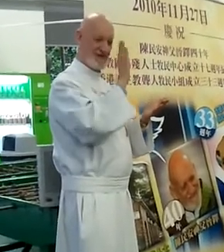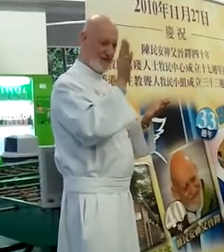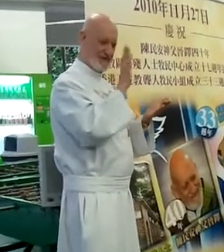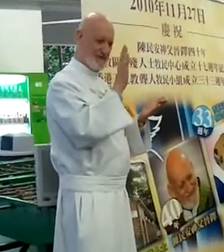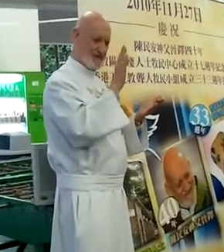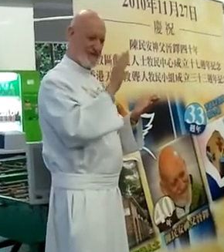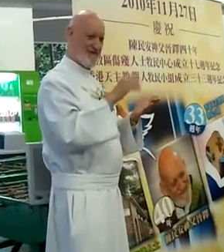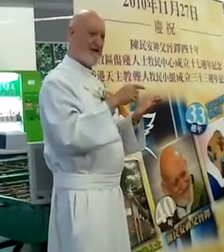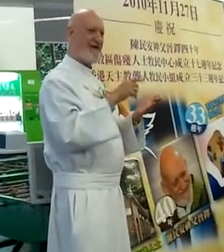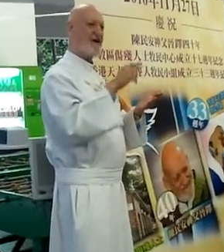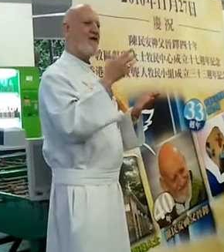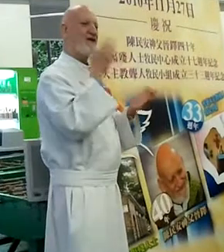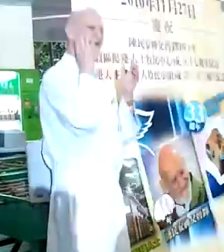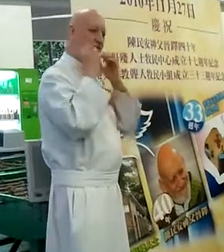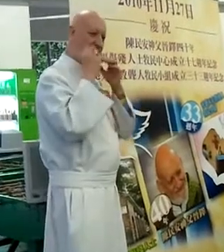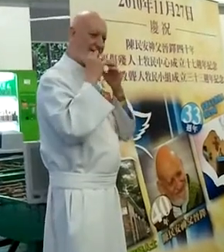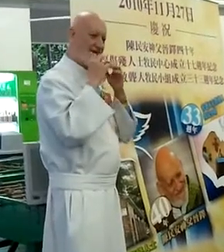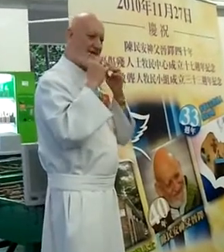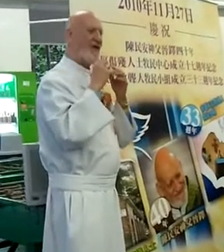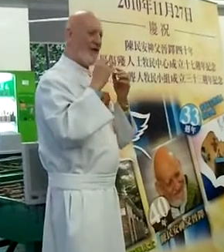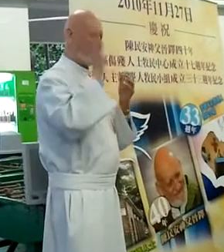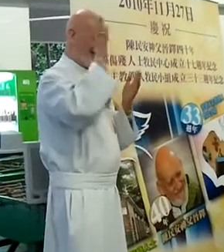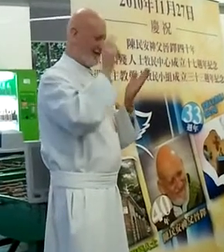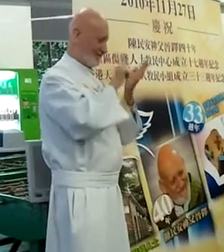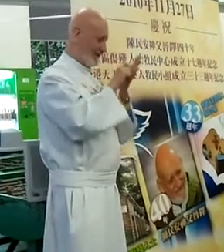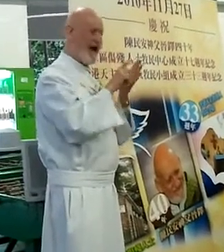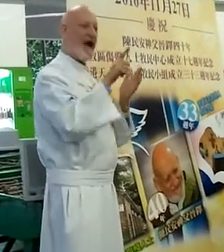我都好開心，你願意用手語咧